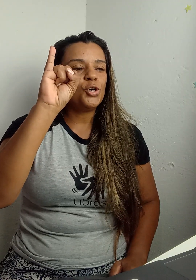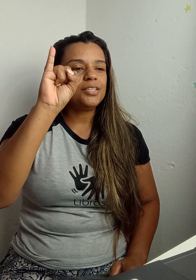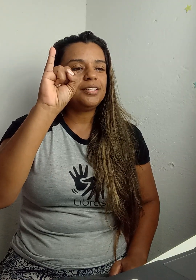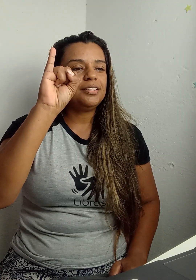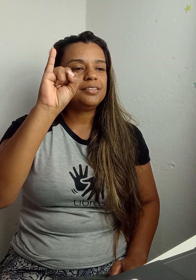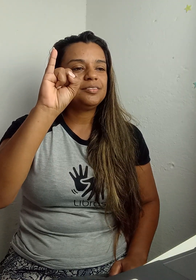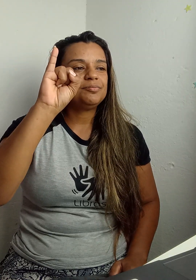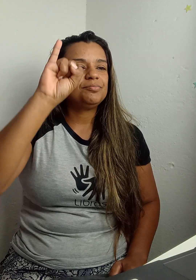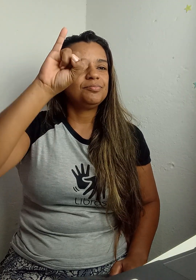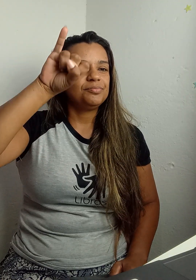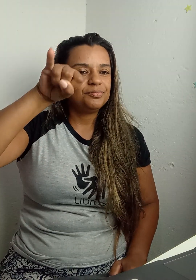J.